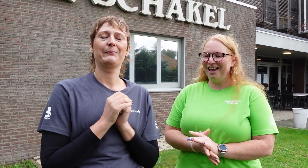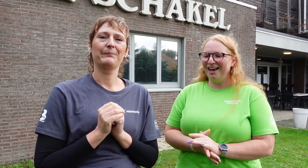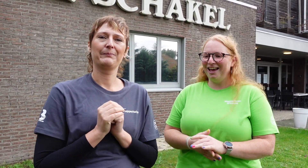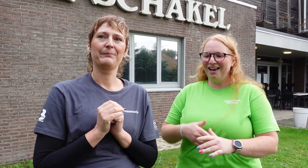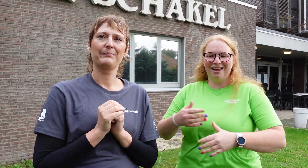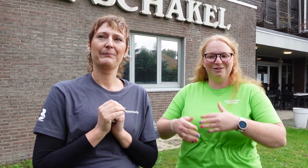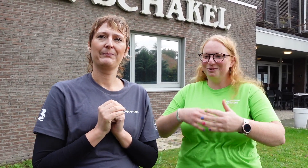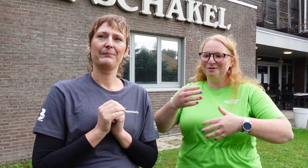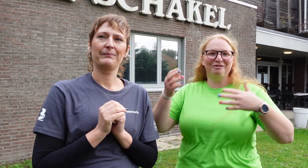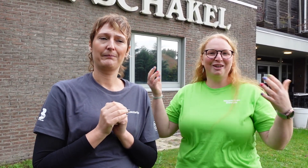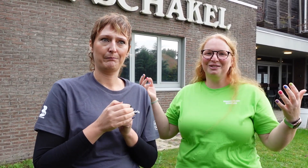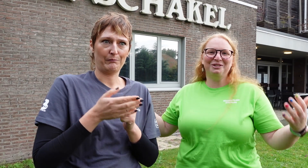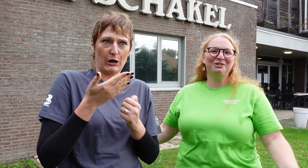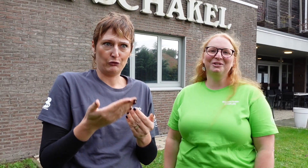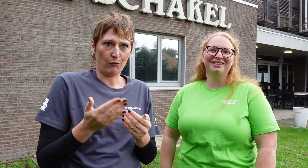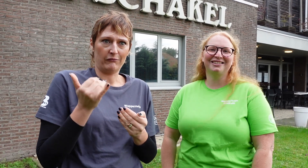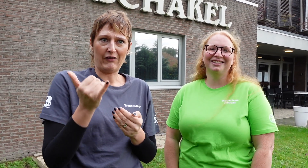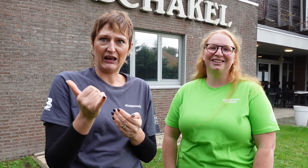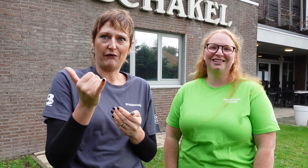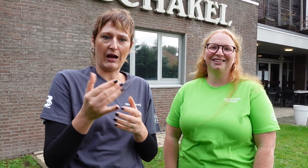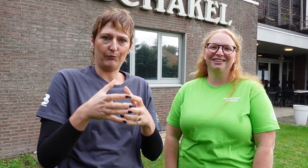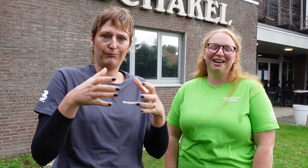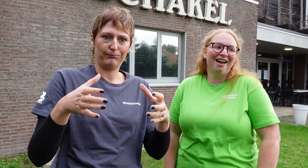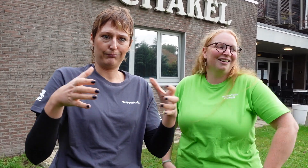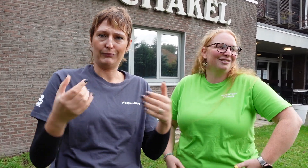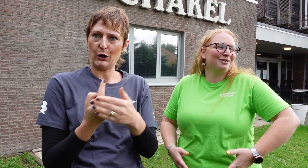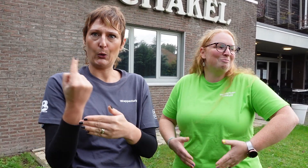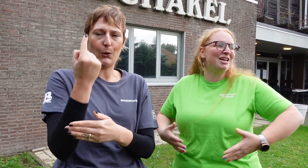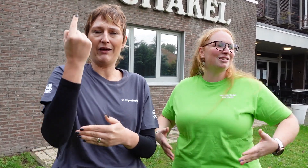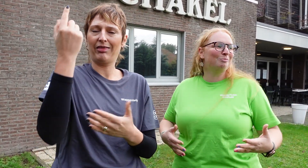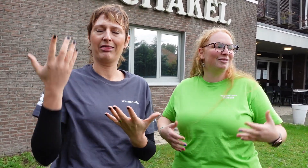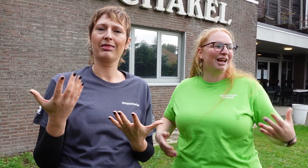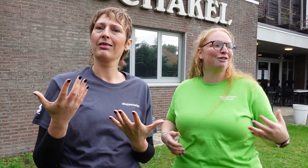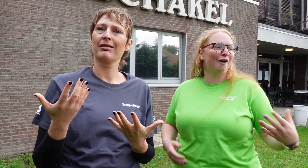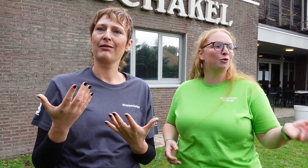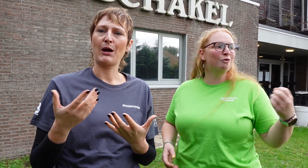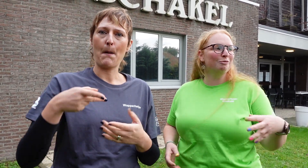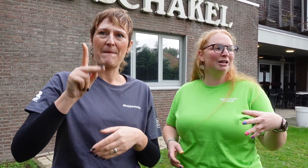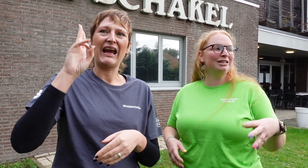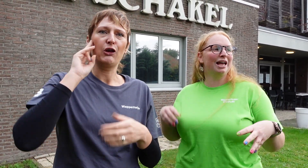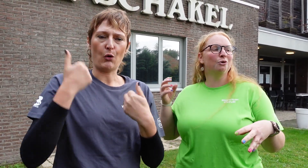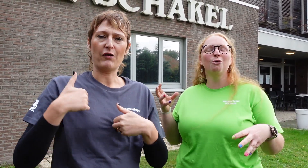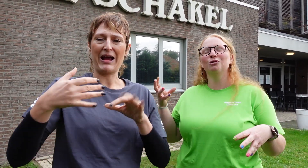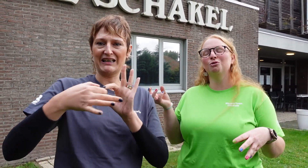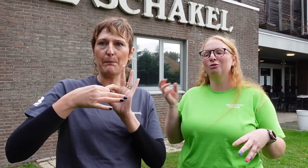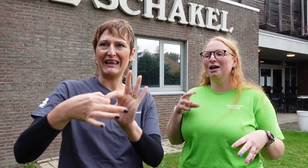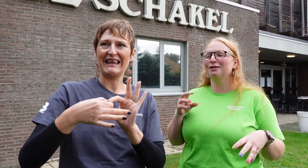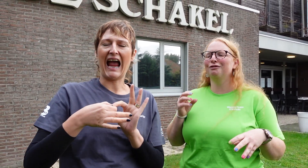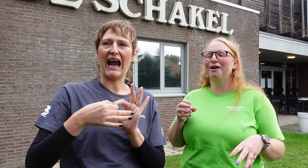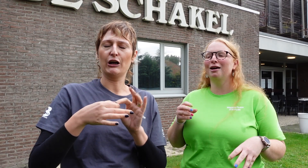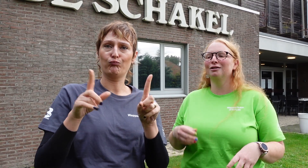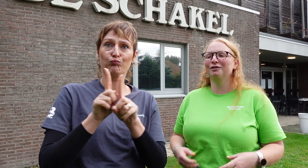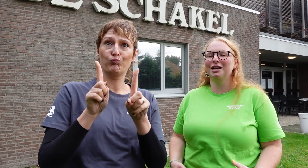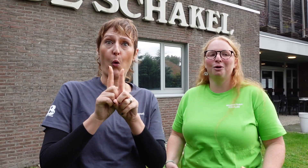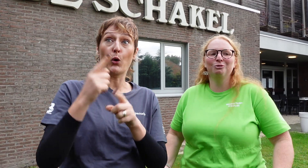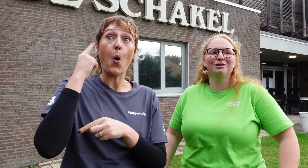ontstaan en zo zijn we verder gegroeid in in Ja het het meer betrekken van dove mensen en horende ook gewoon laten